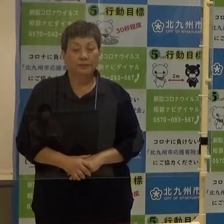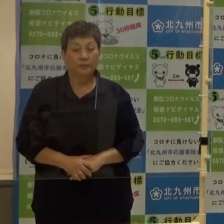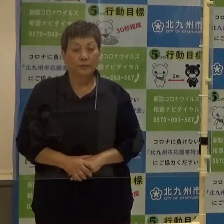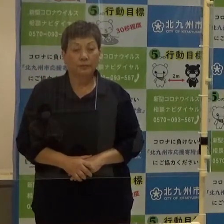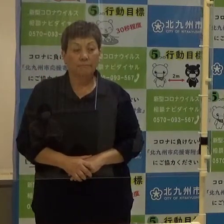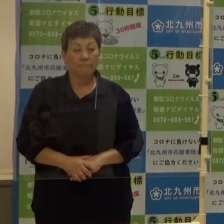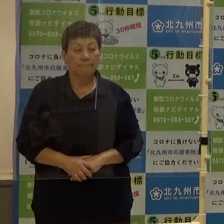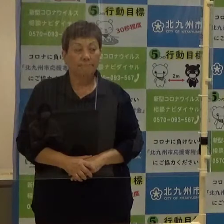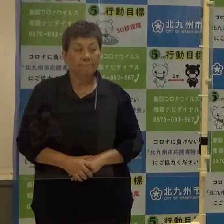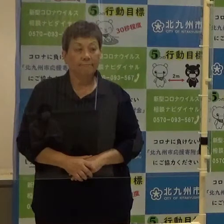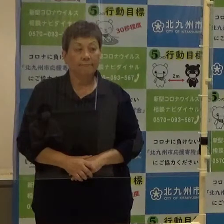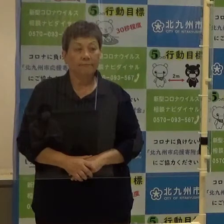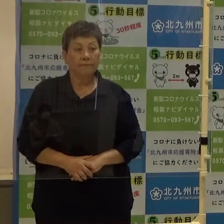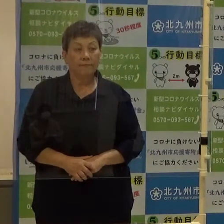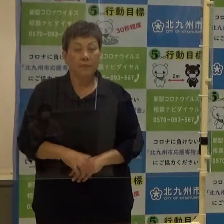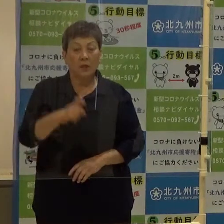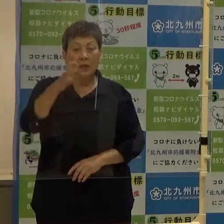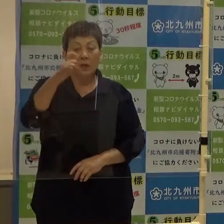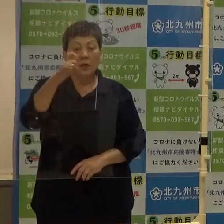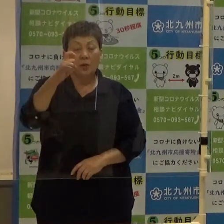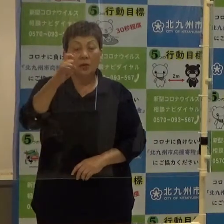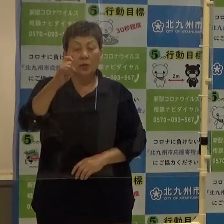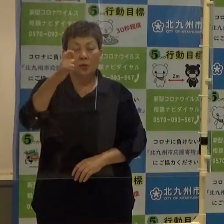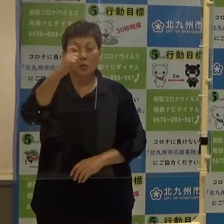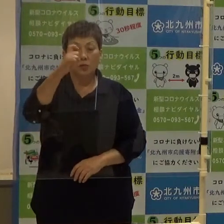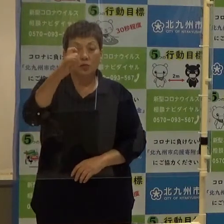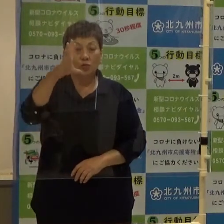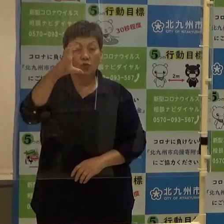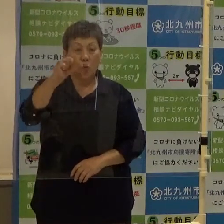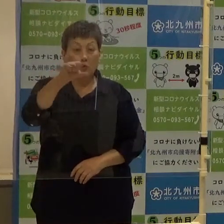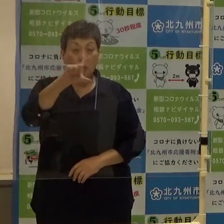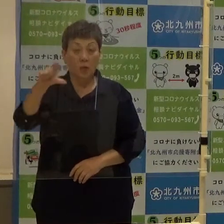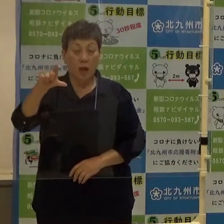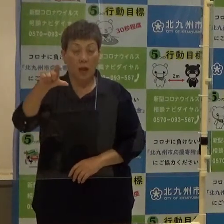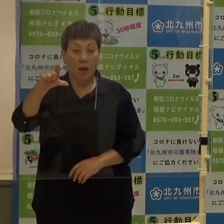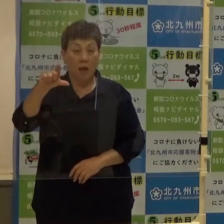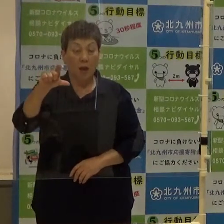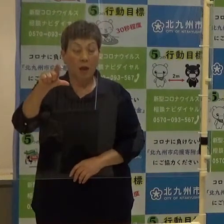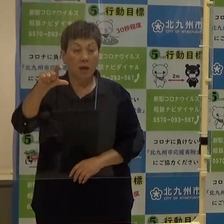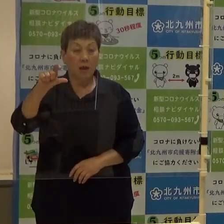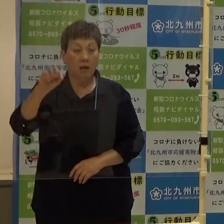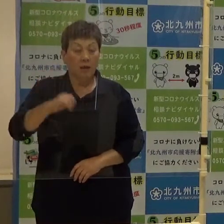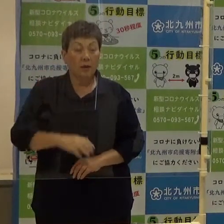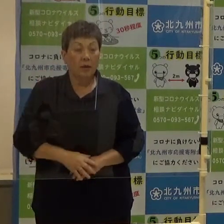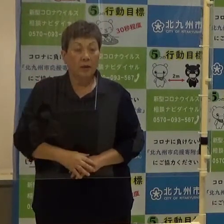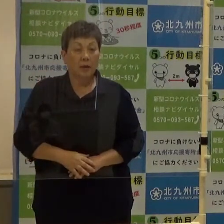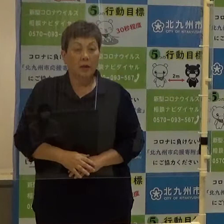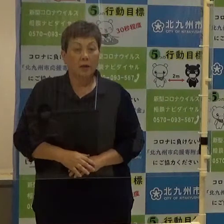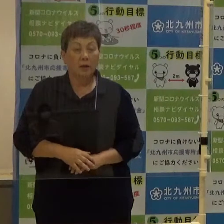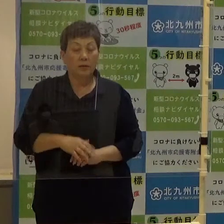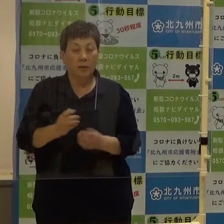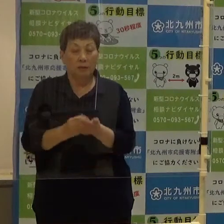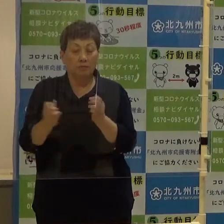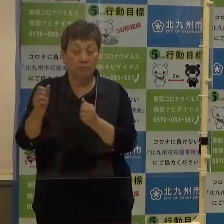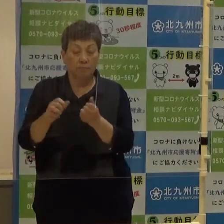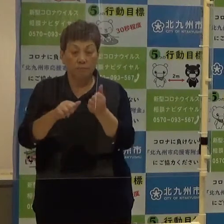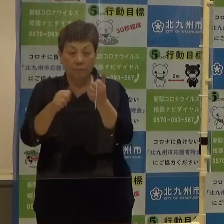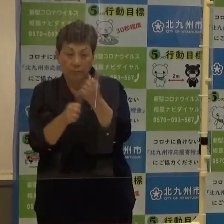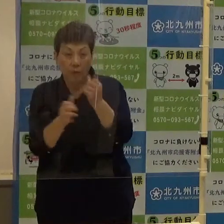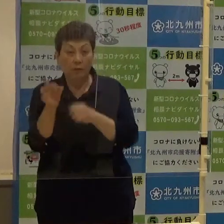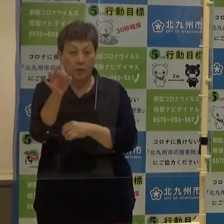これは10億円規模であります。ぜひ多くの飲食店